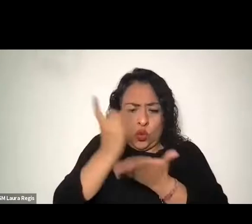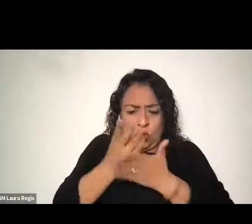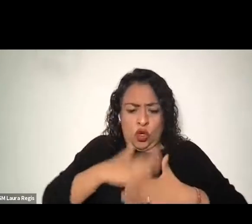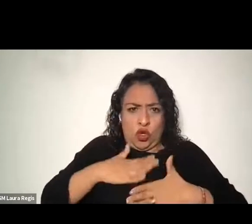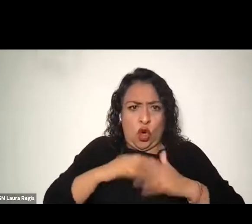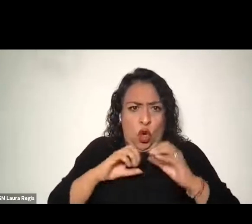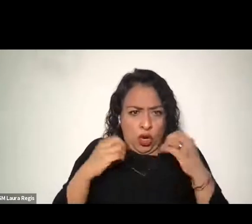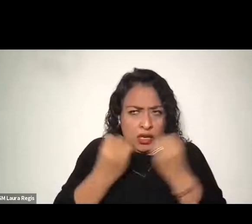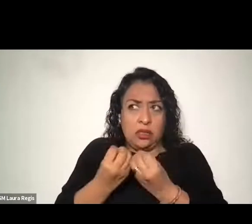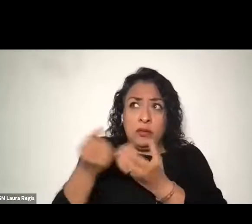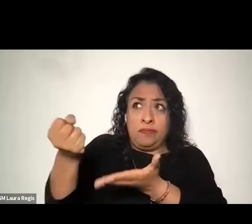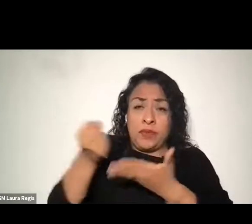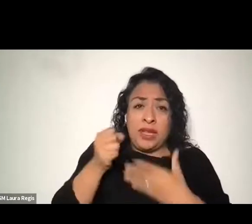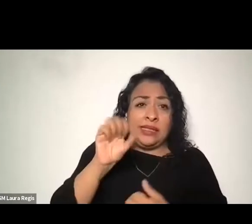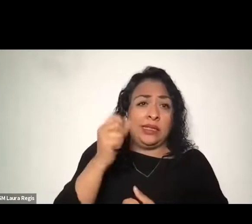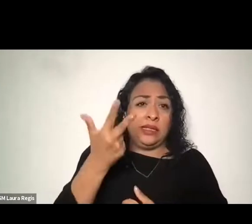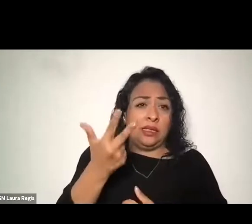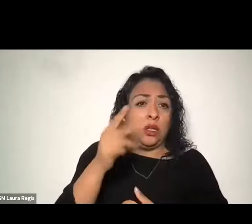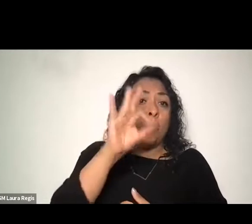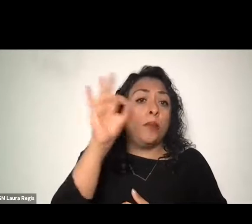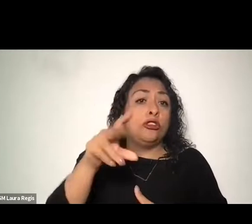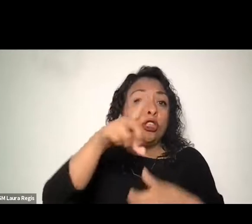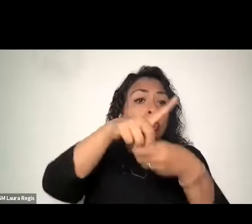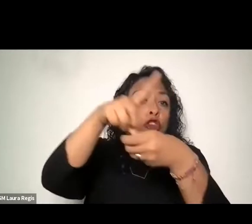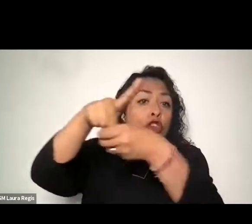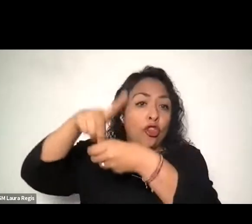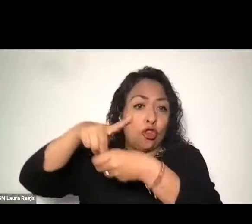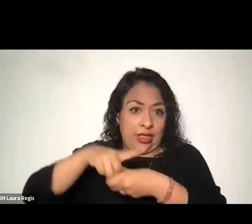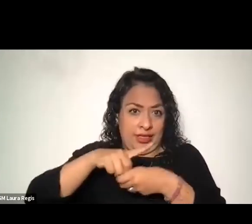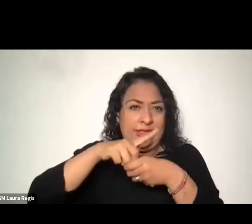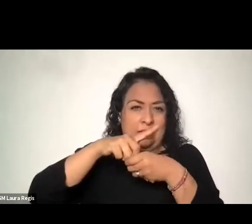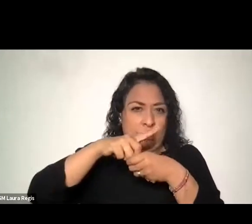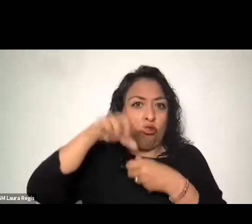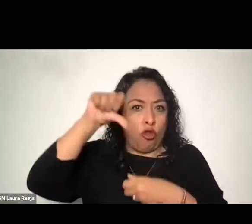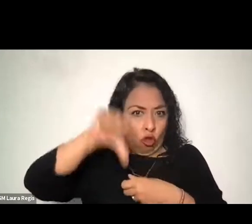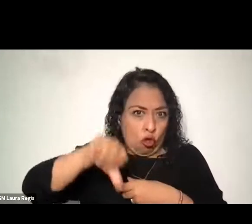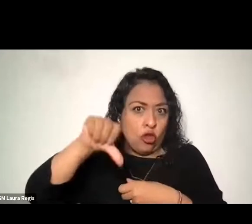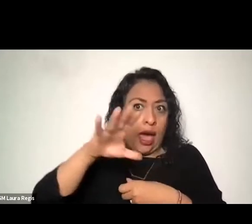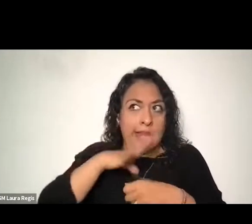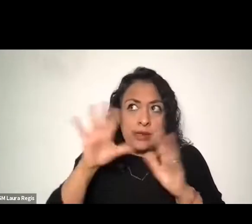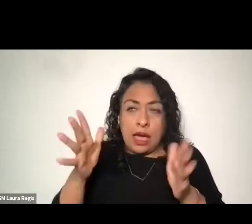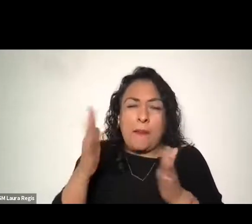recibiera el 65% de los donativos que hoy recibe.